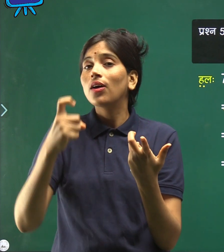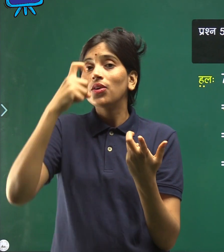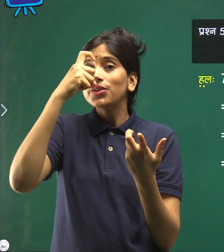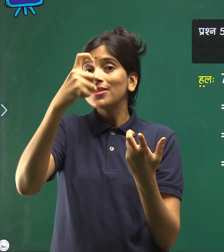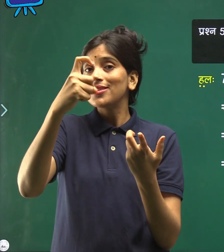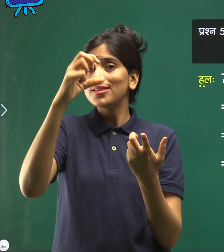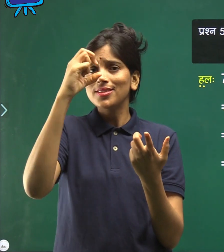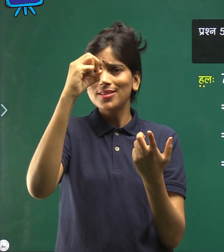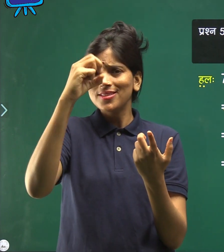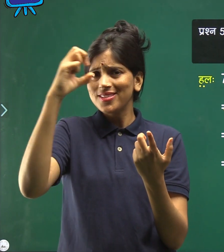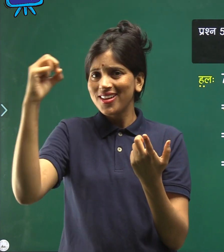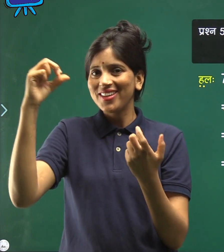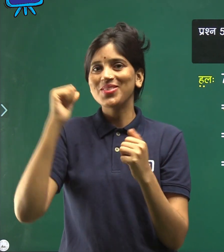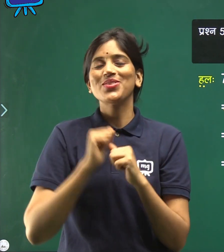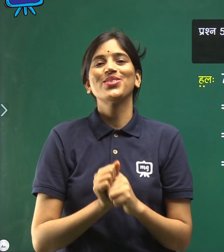700